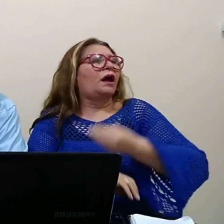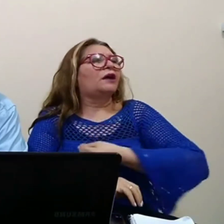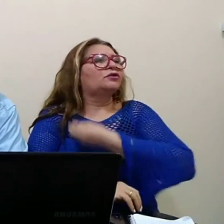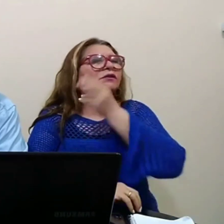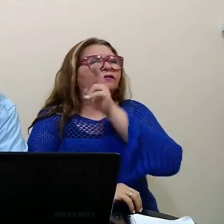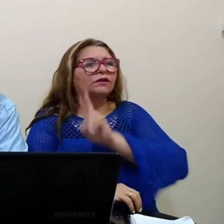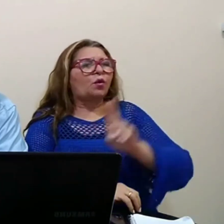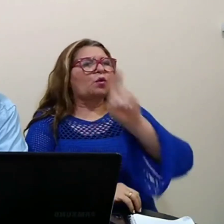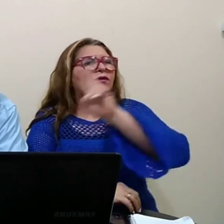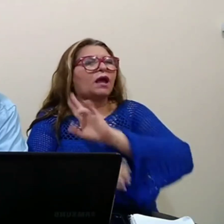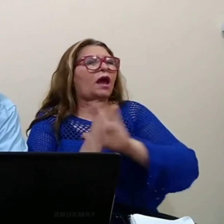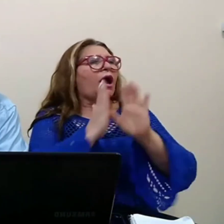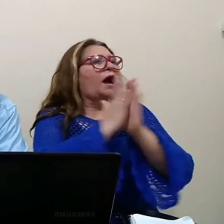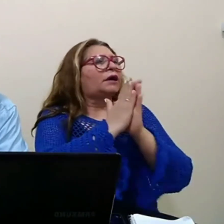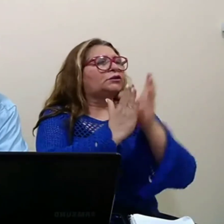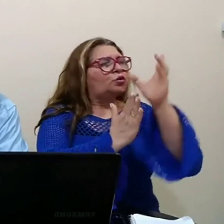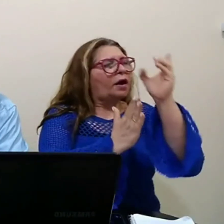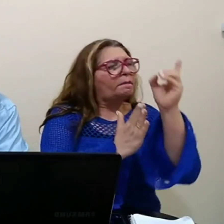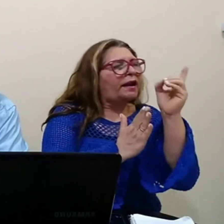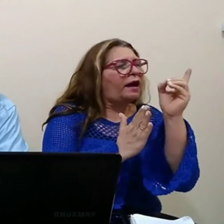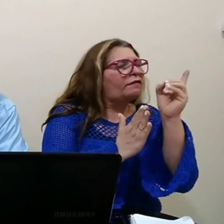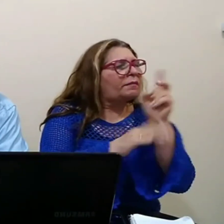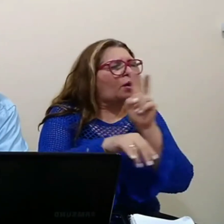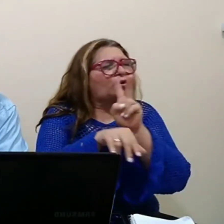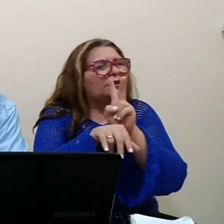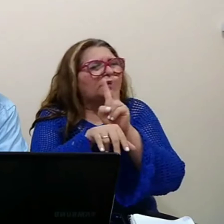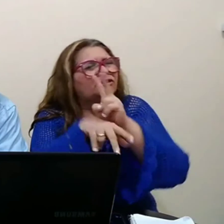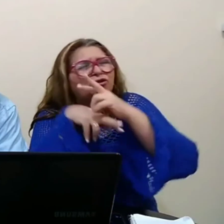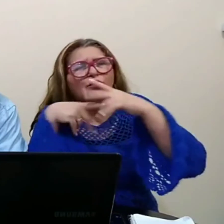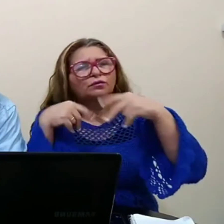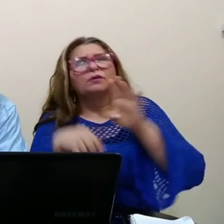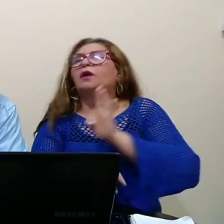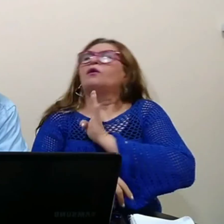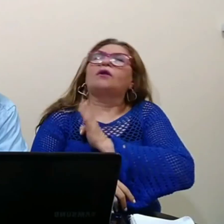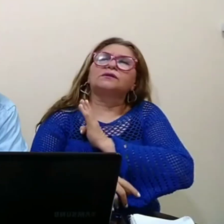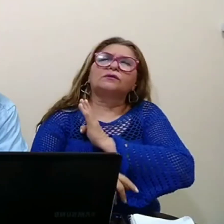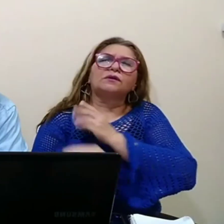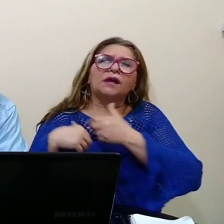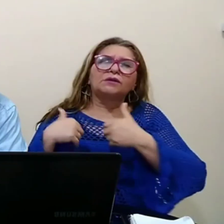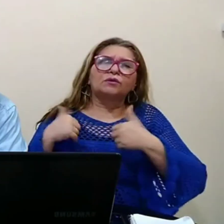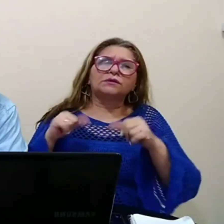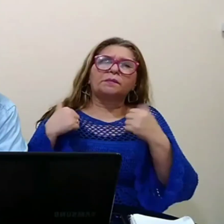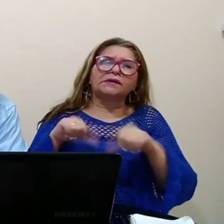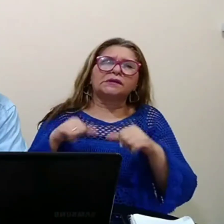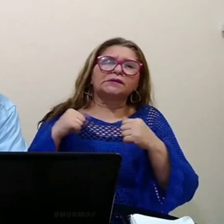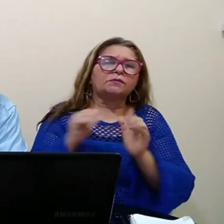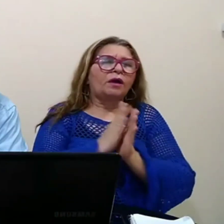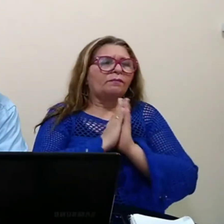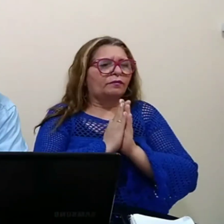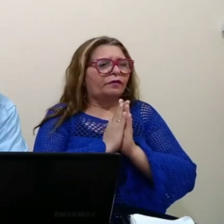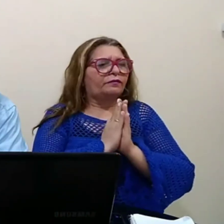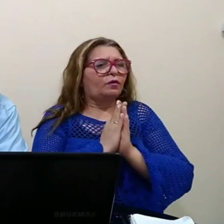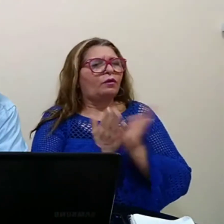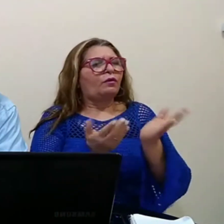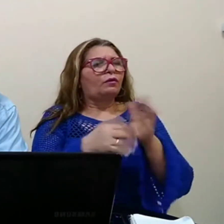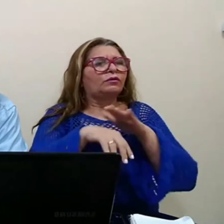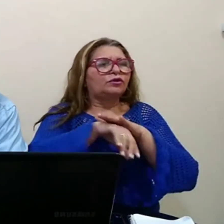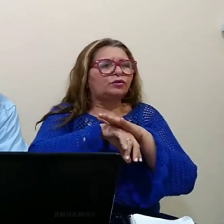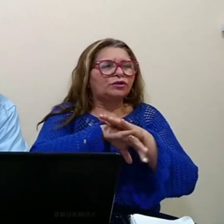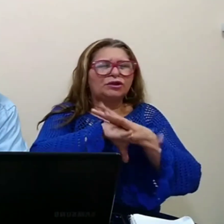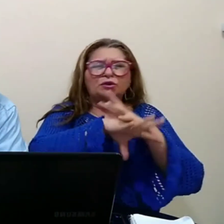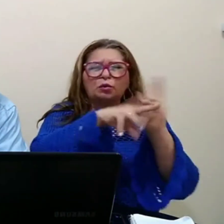tua palavra para suprir cada necessidade, a necessidade de cada coração nesta noite, daqueles